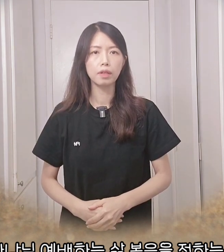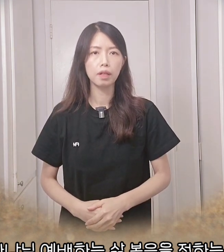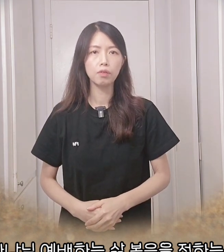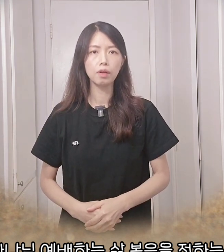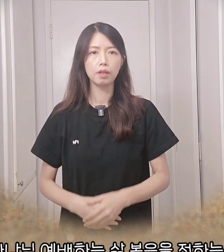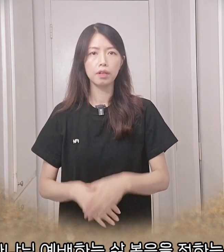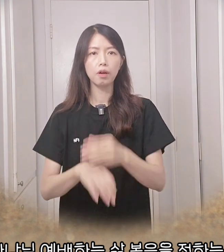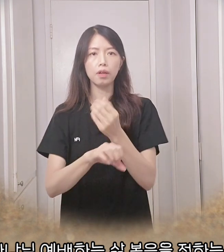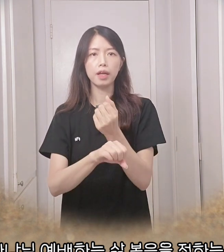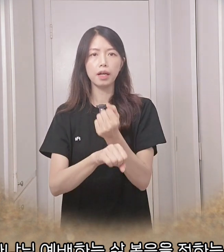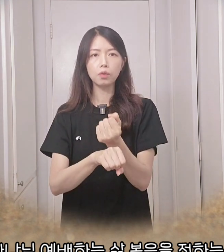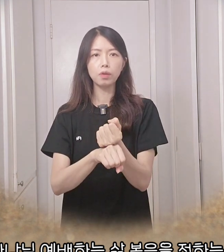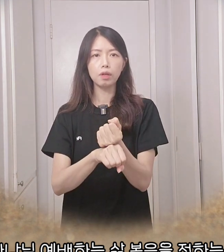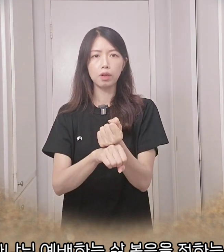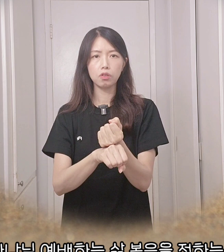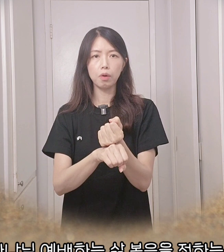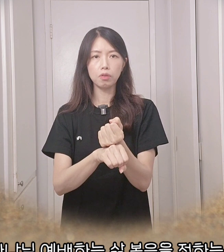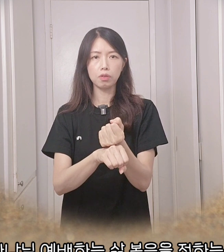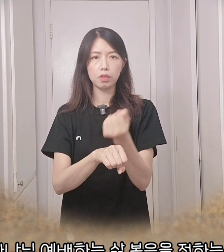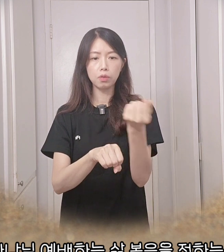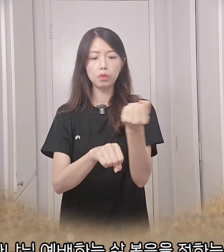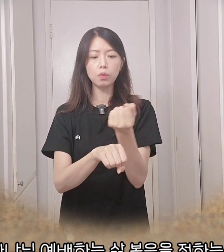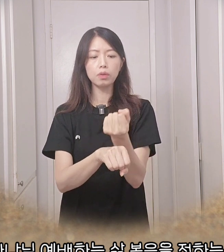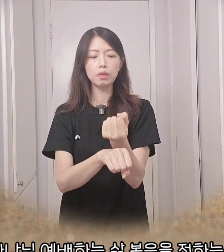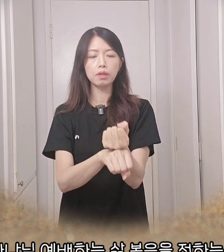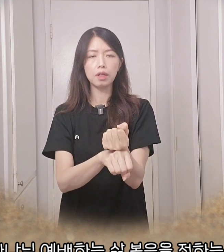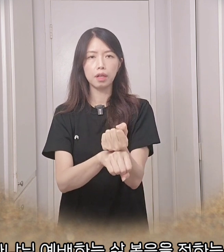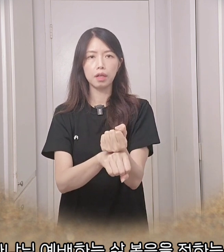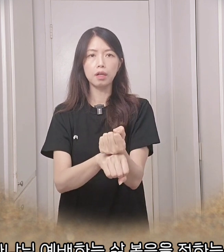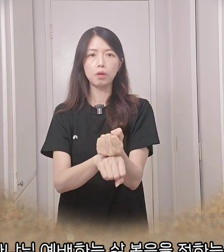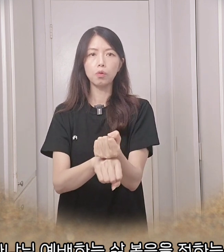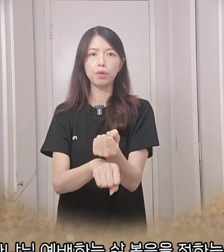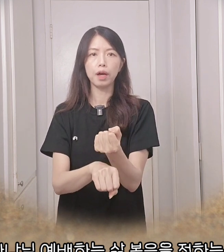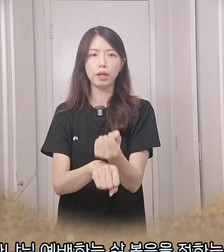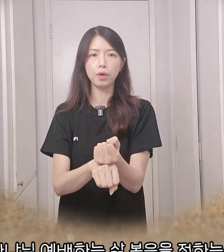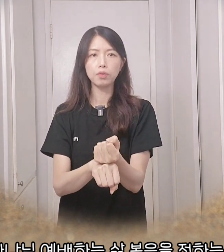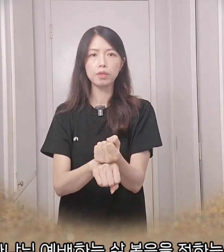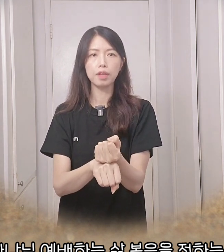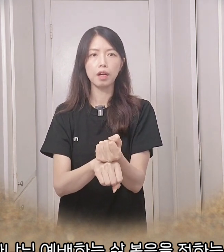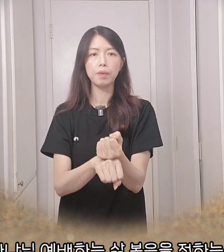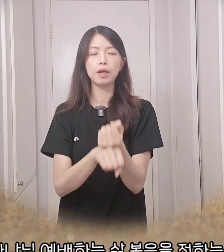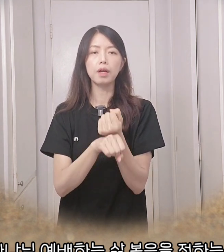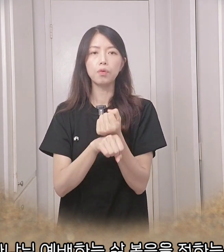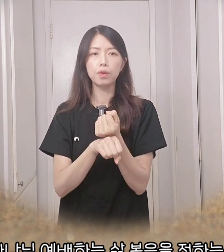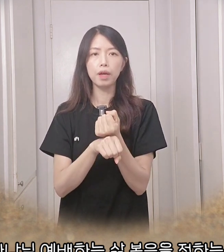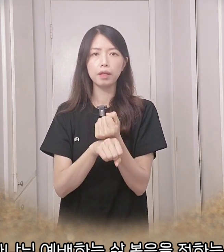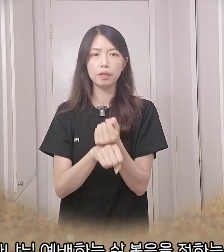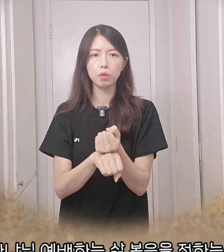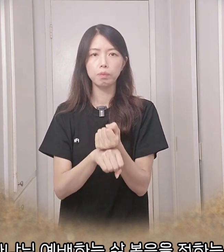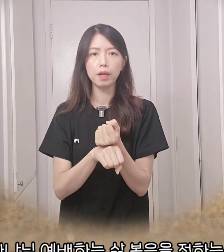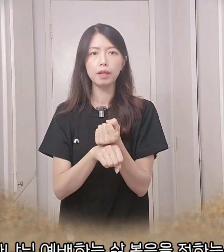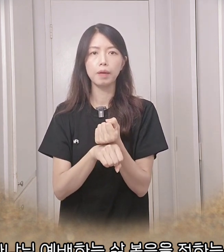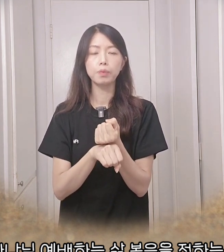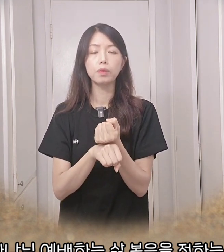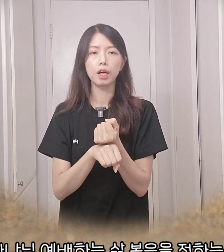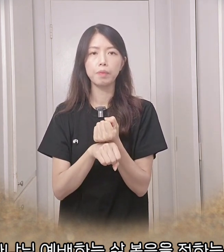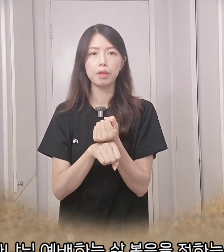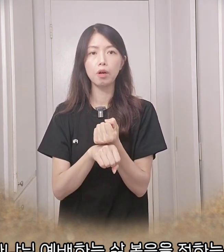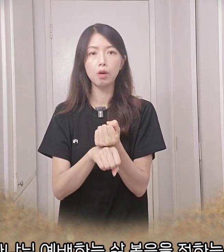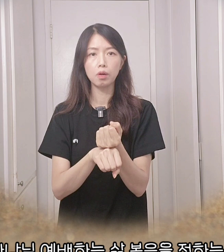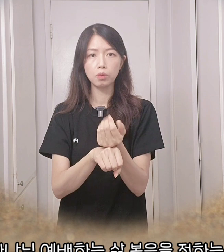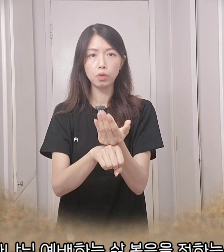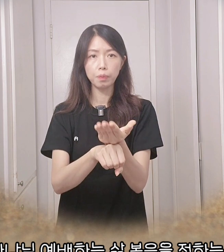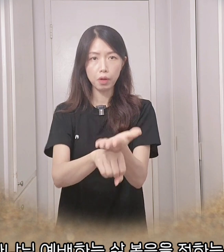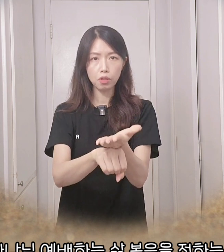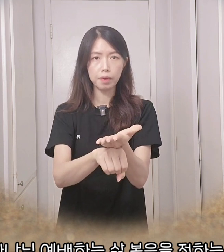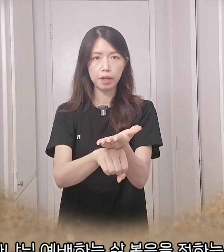전하다라고 하는 뜻의 수어는요. 양손을 이렇게 주먹 주시고 손등끼리 서로 위아래로 해주신 다음에 위에 있는 손만 앞으로